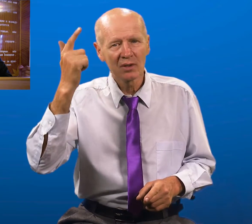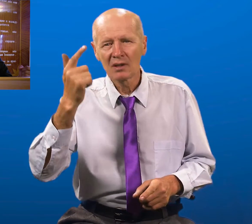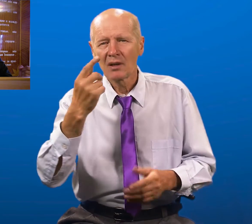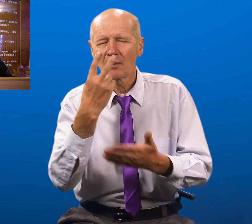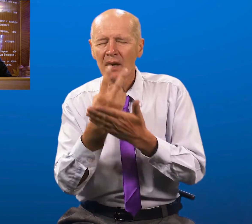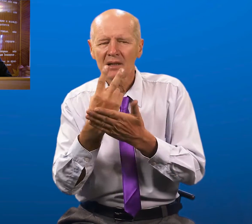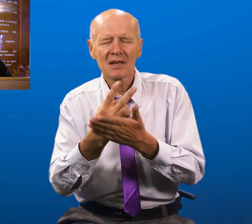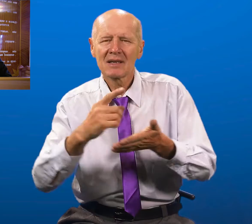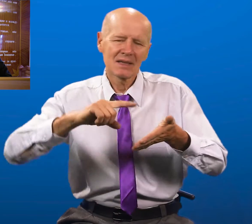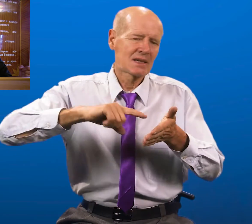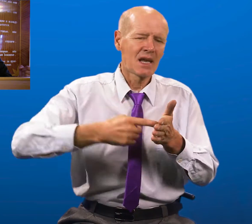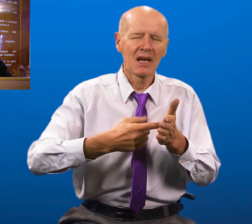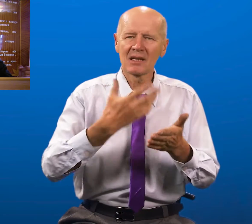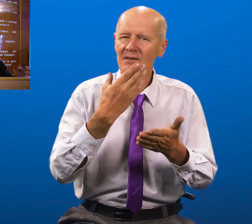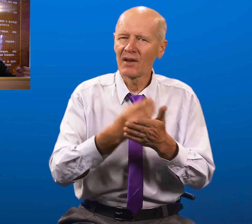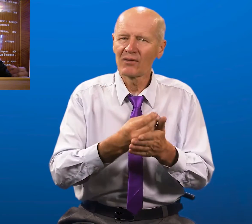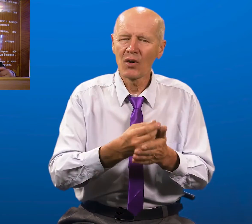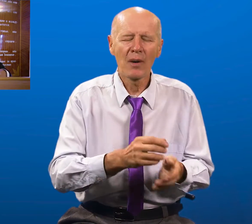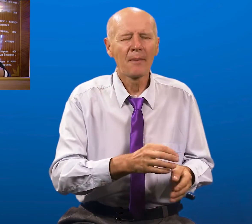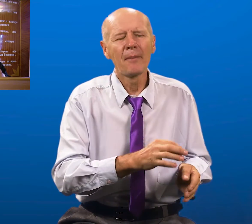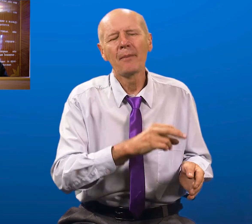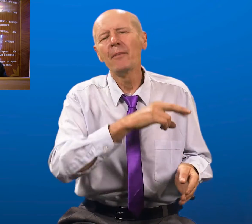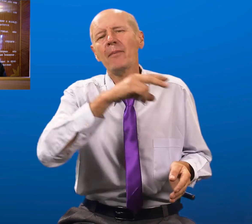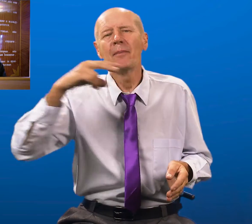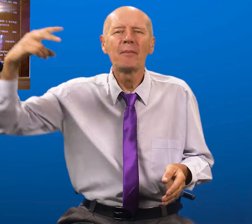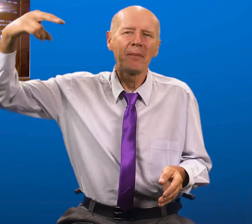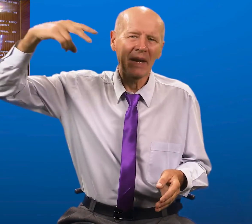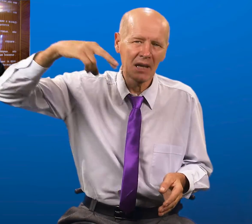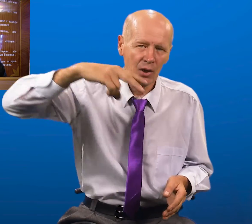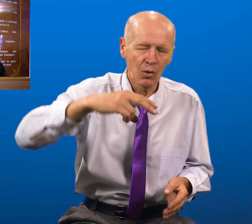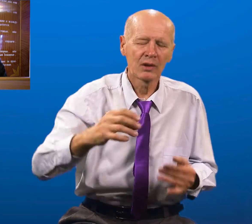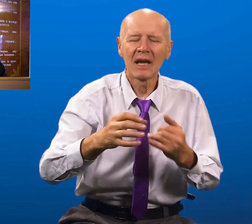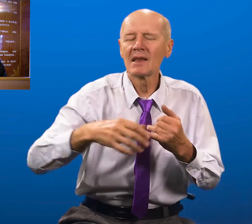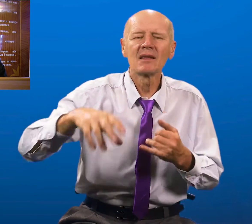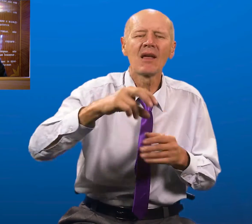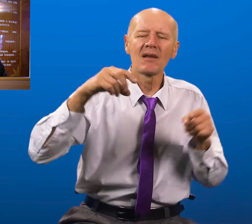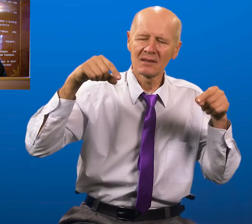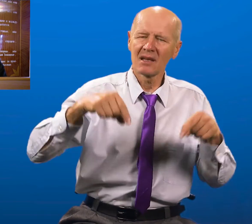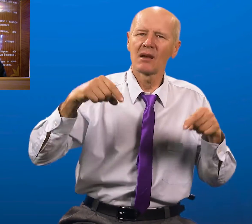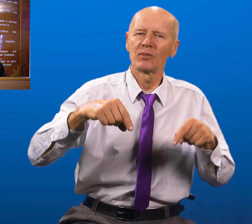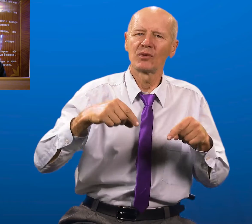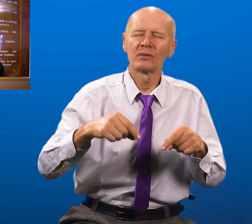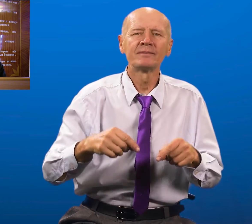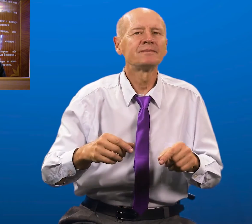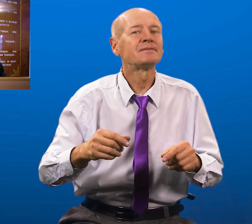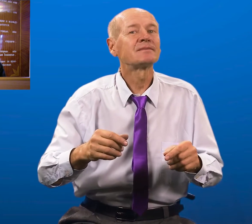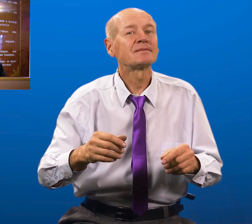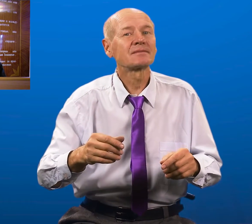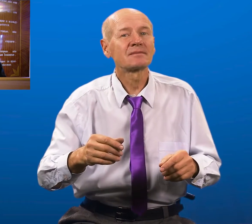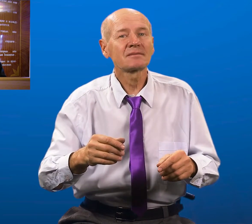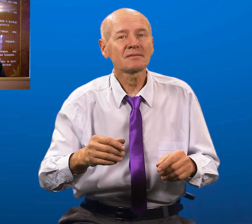своего прихода на землю, а именно спасение грешного человечества от смерти для жизни